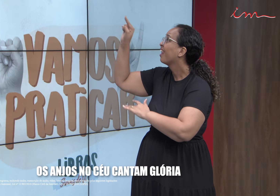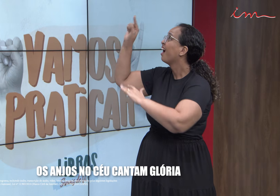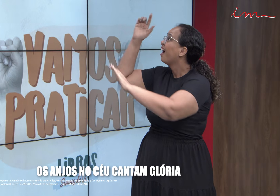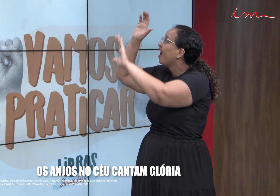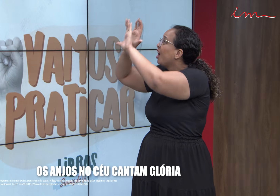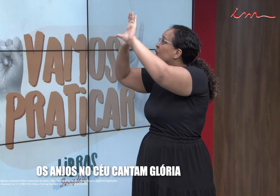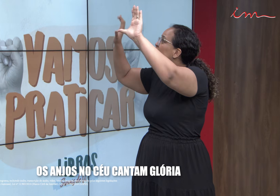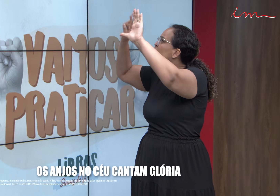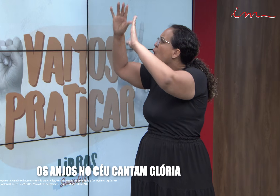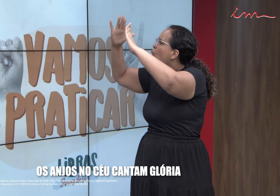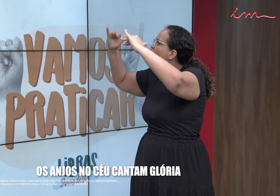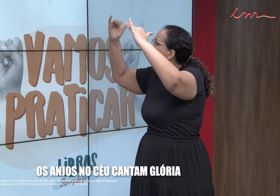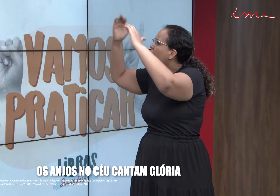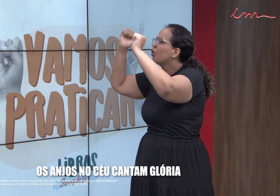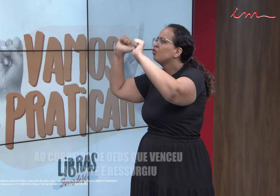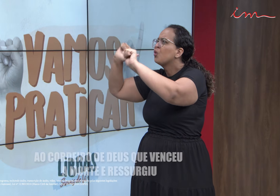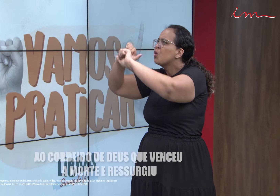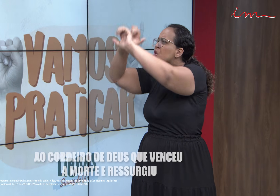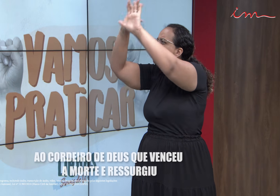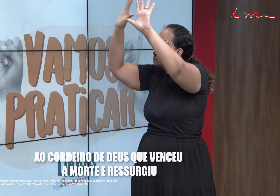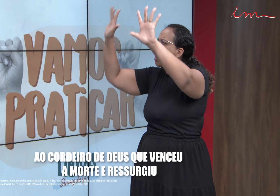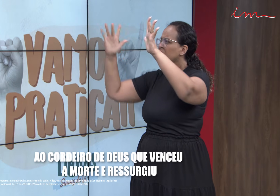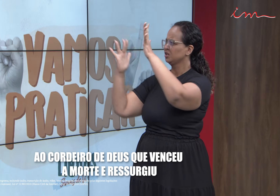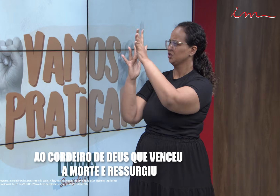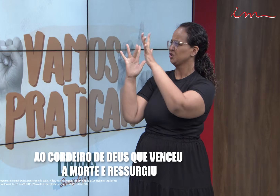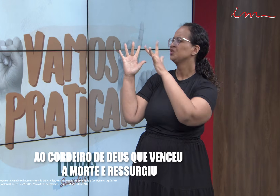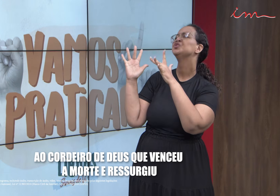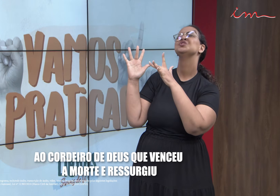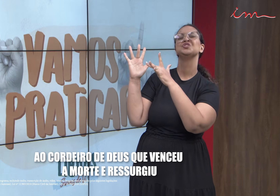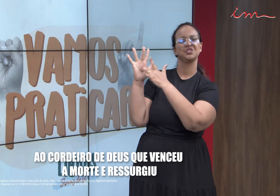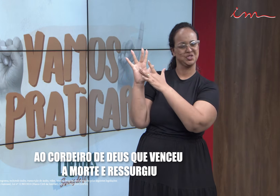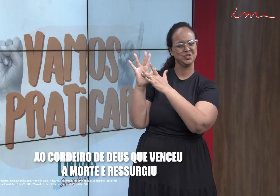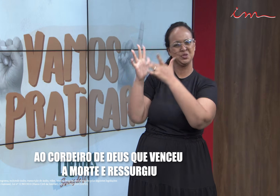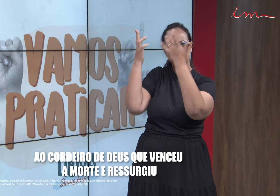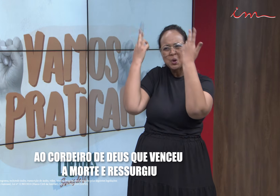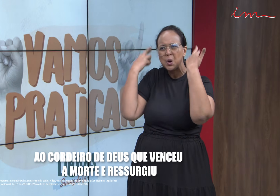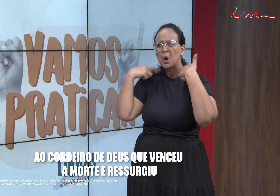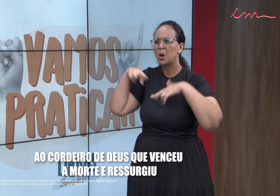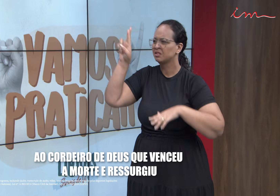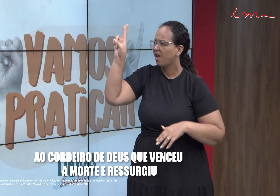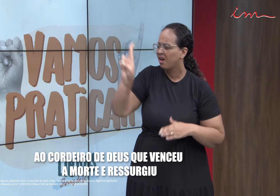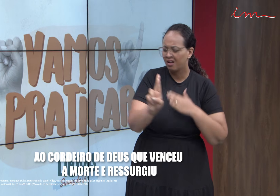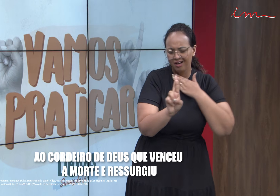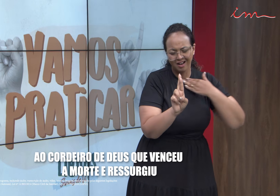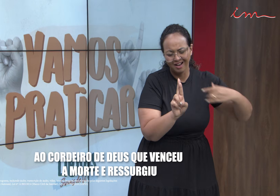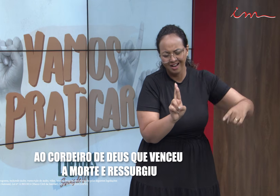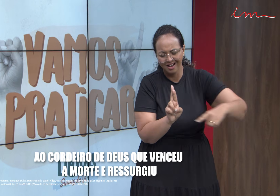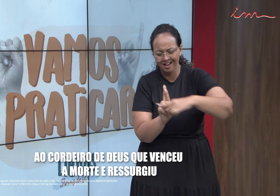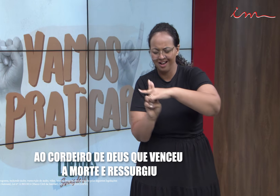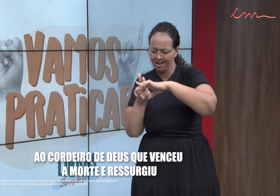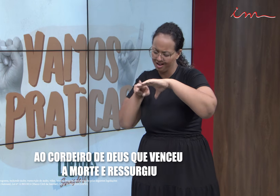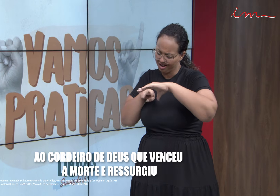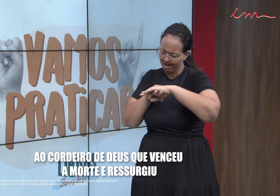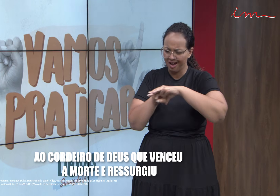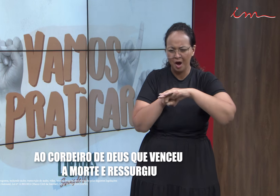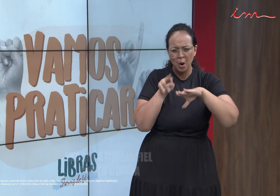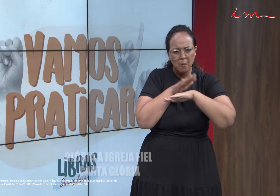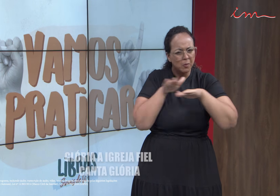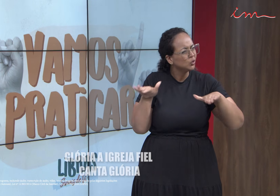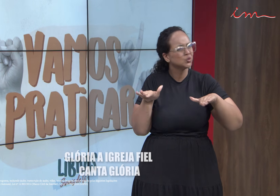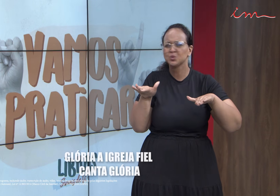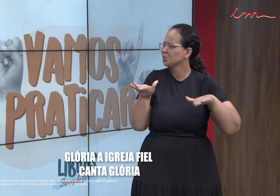céu cantam glória, ao Cordeiro de Deus que venceu a morte e